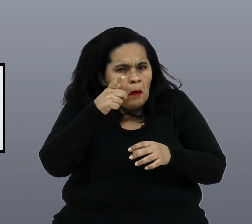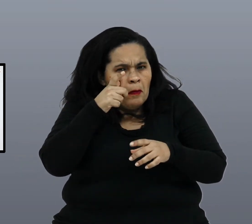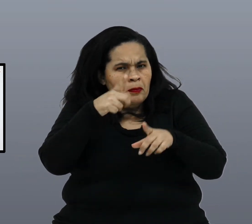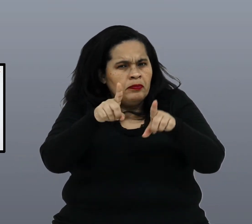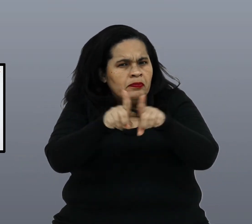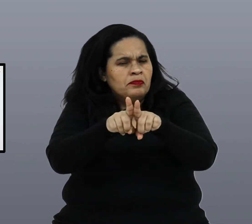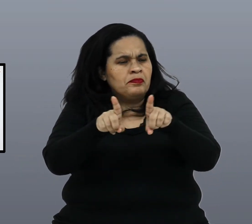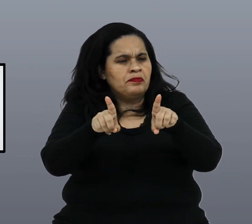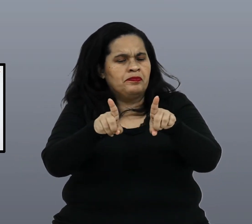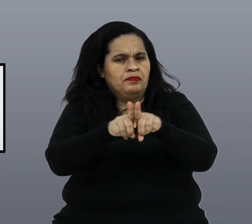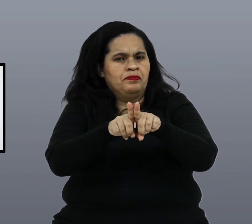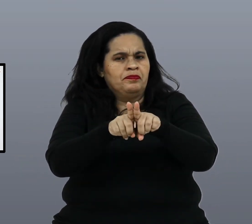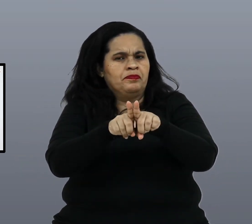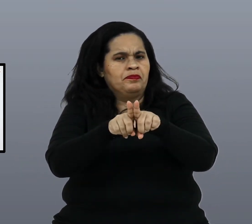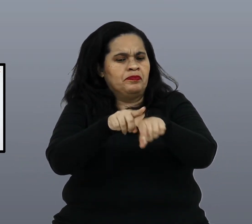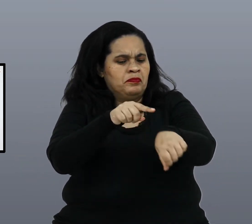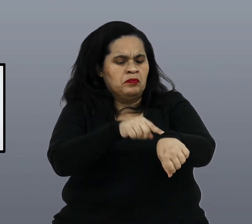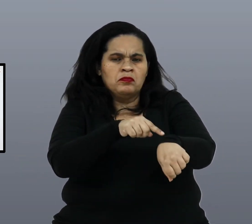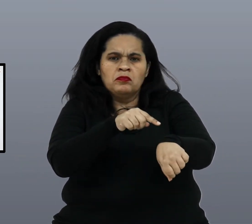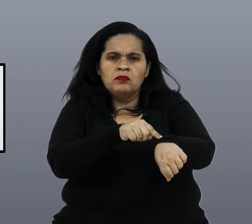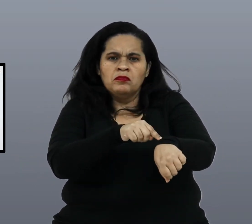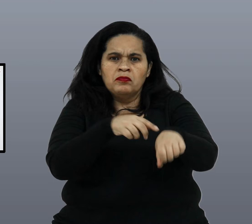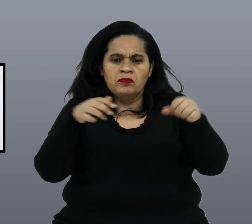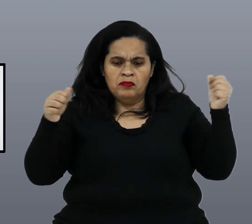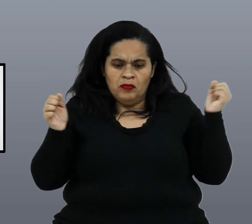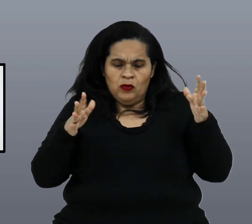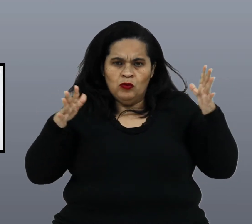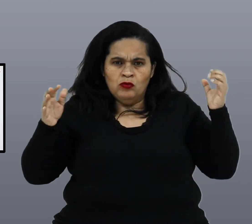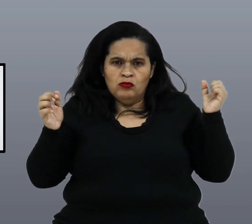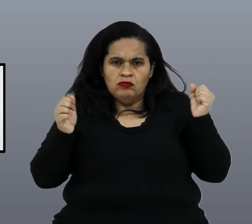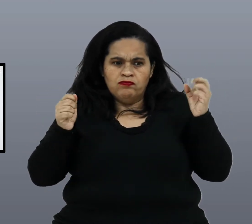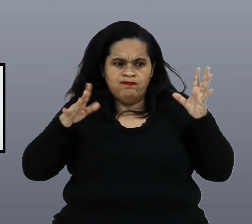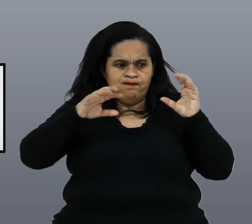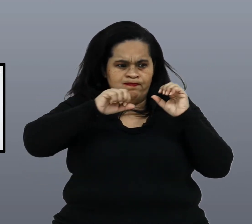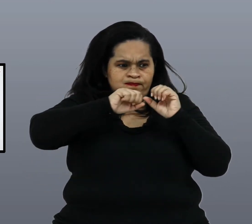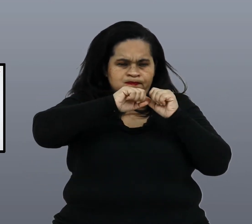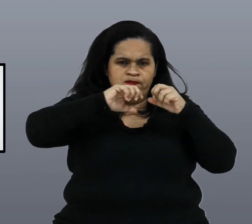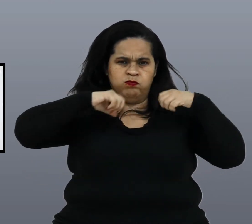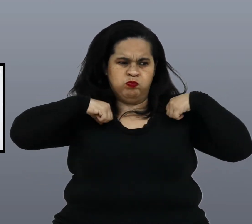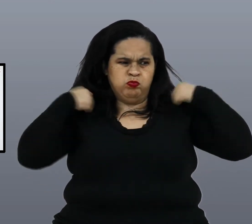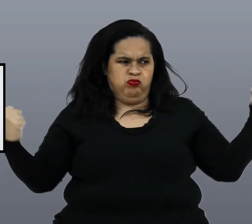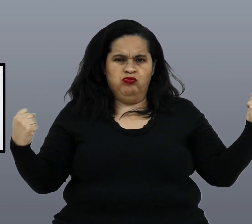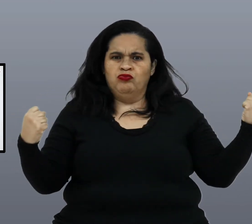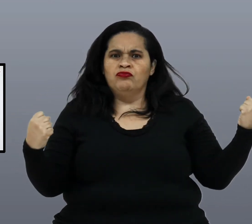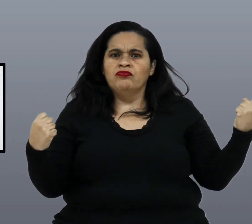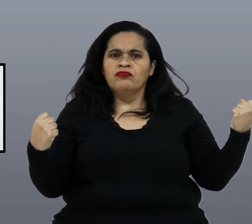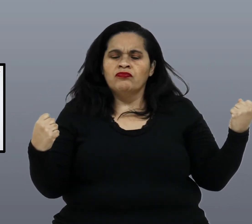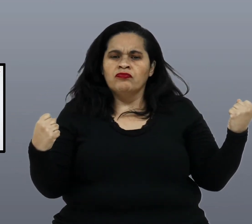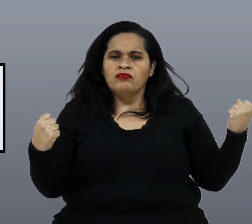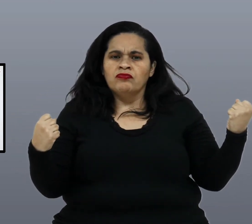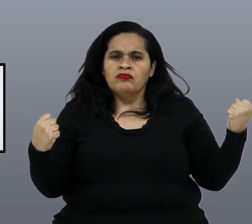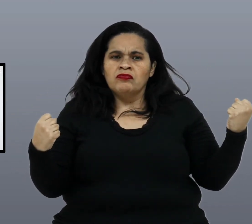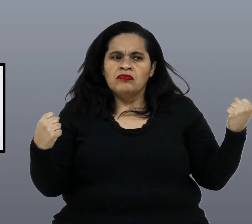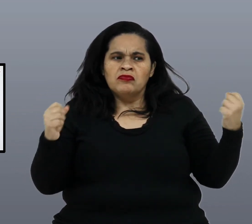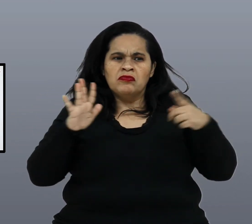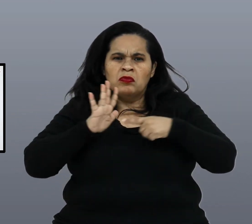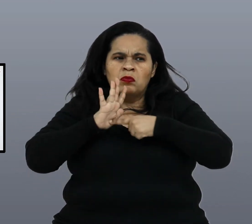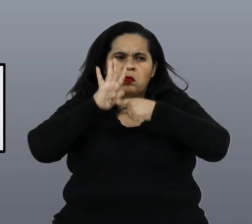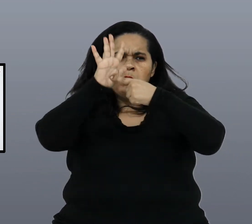em certo momento as suas asas foram arrancadas, e ele foi erguido do